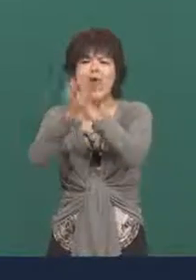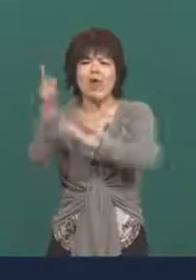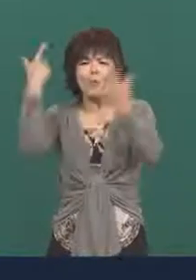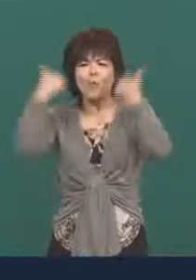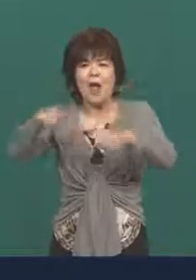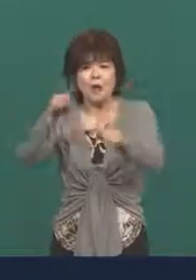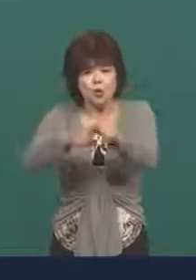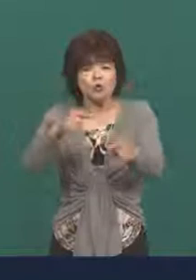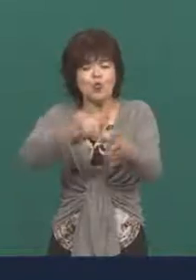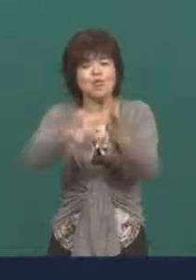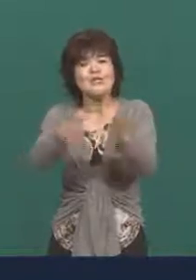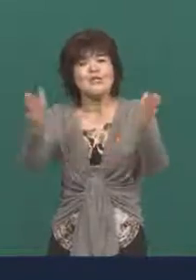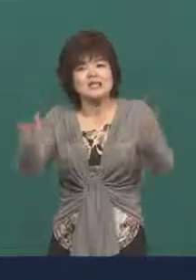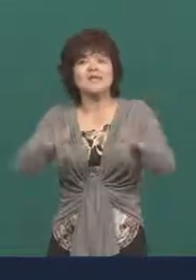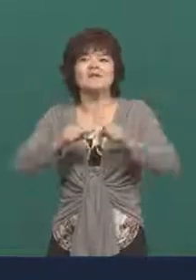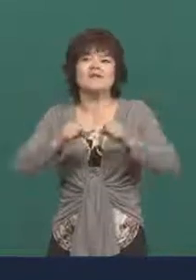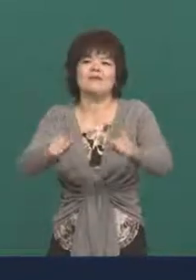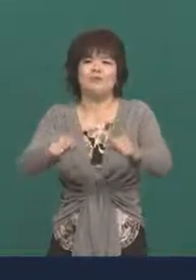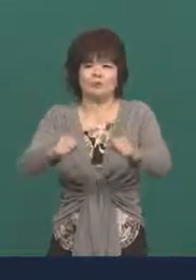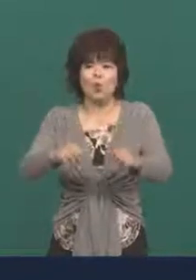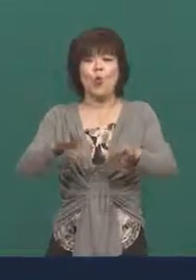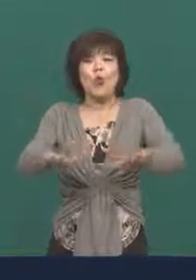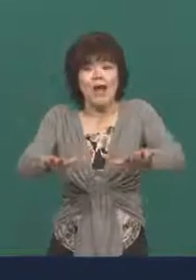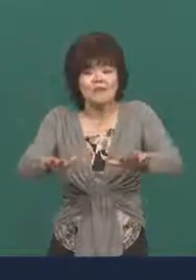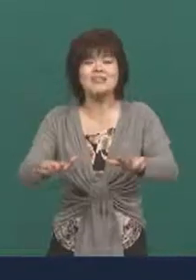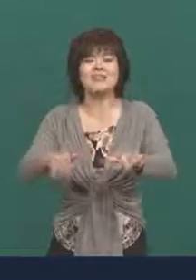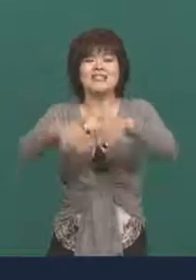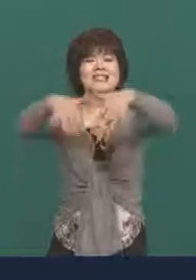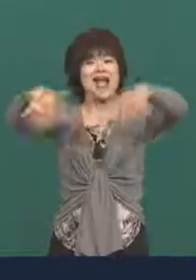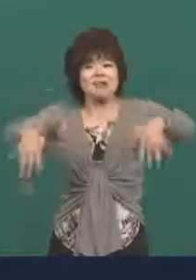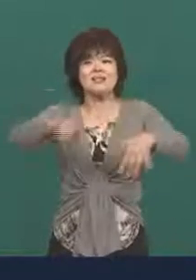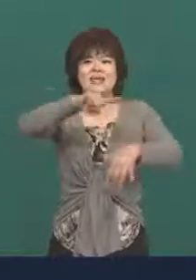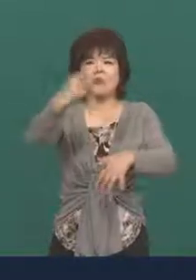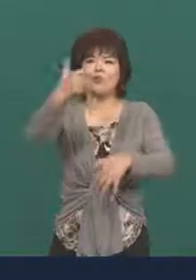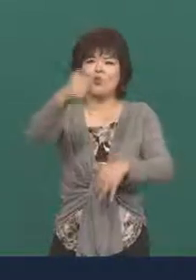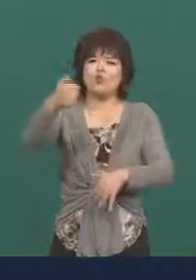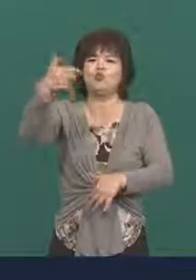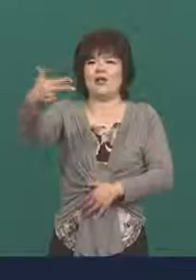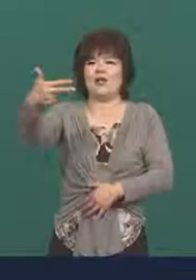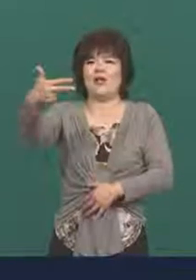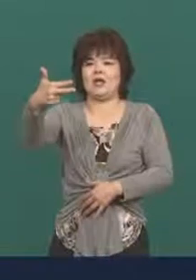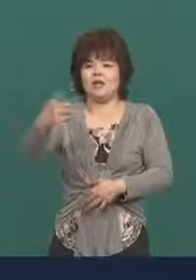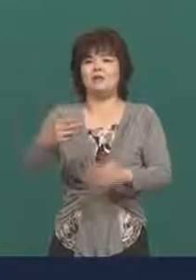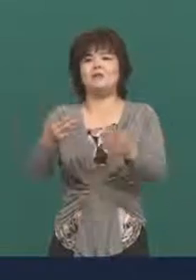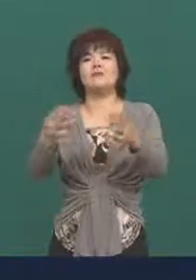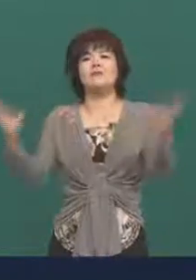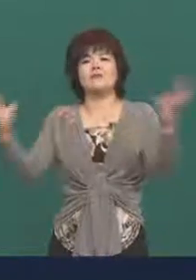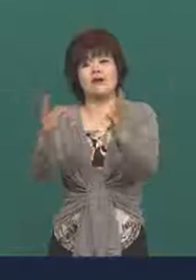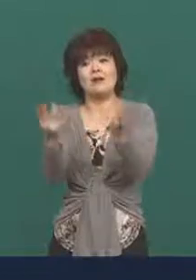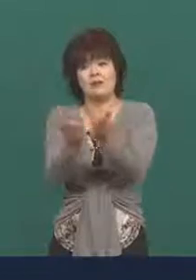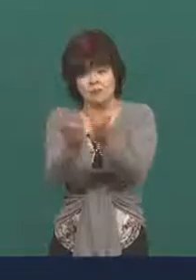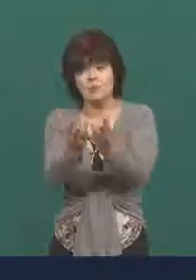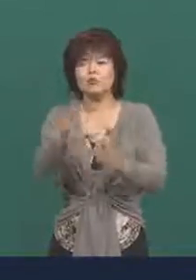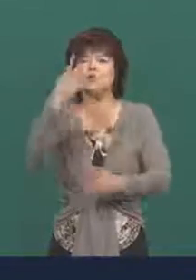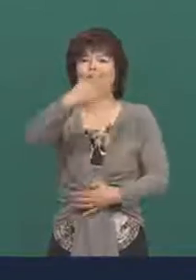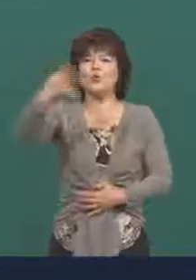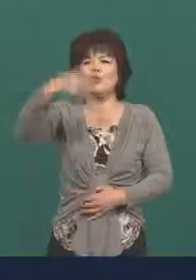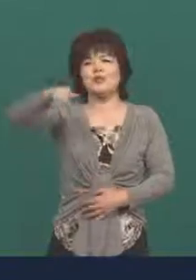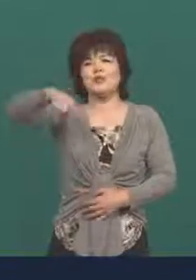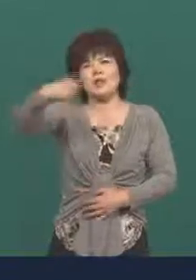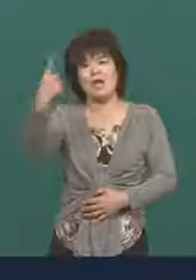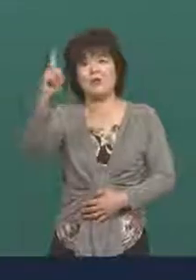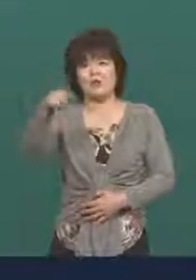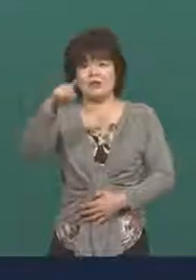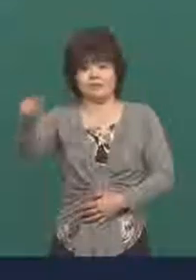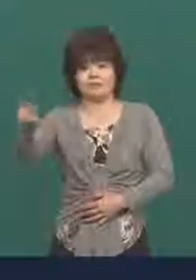この訓練は県が毎年この時期に行っているもので、今回は157の機関からおよ